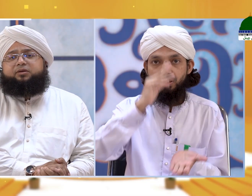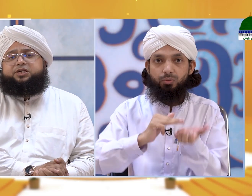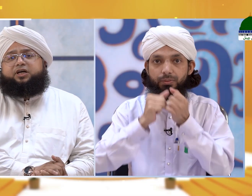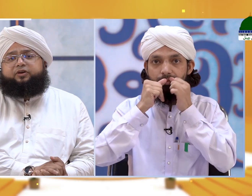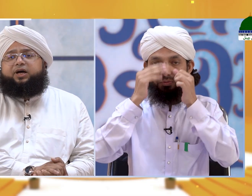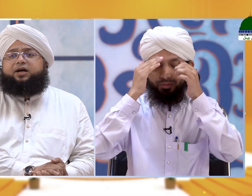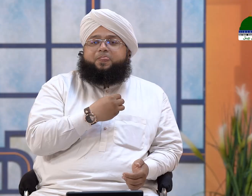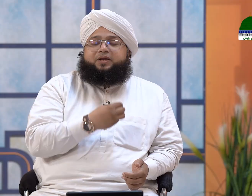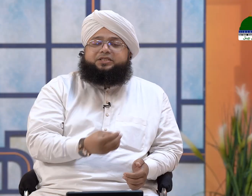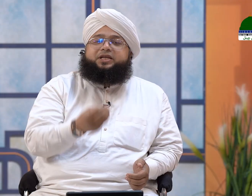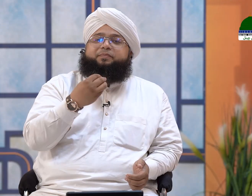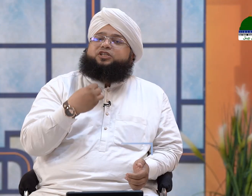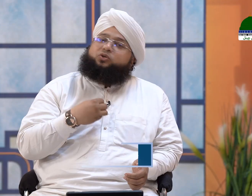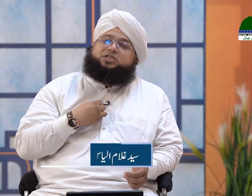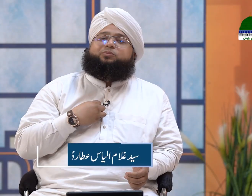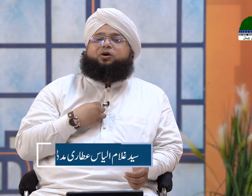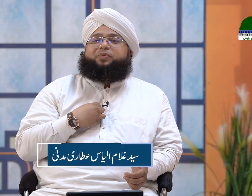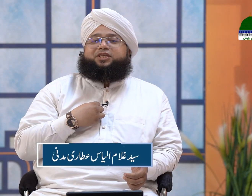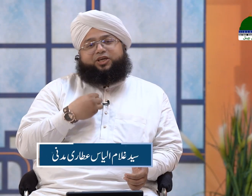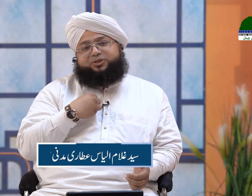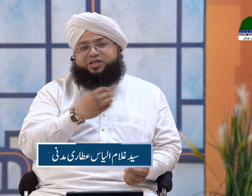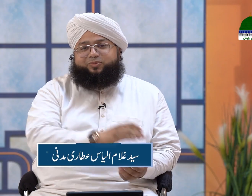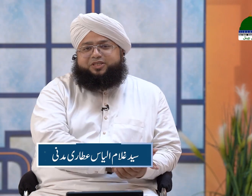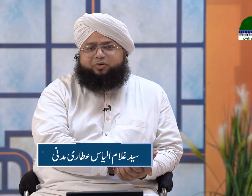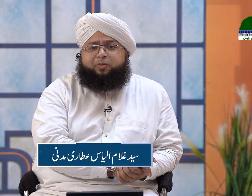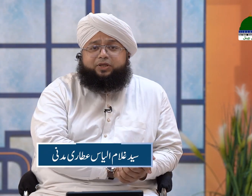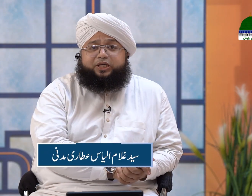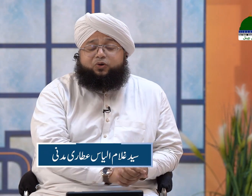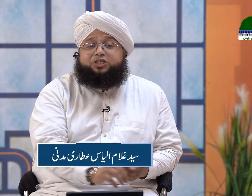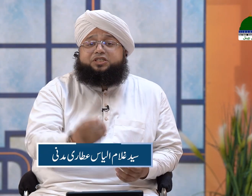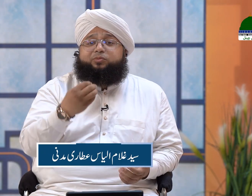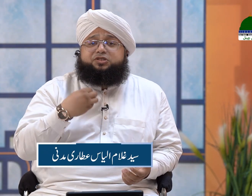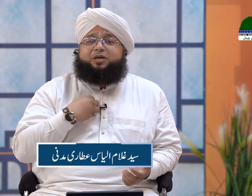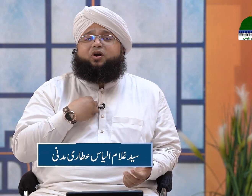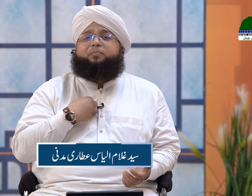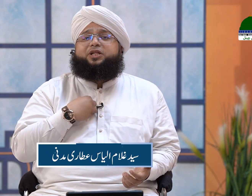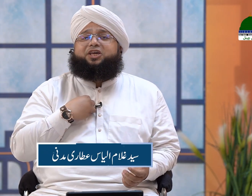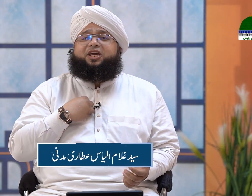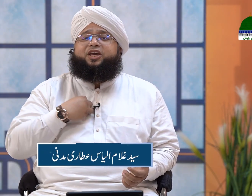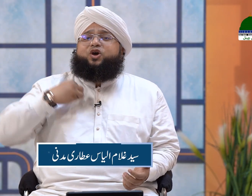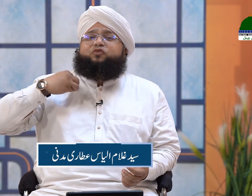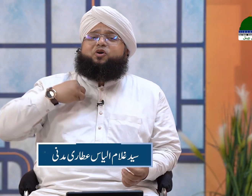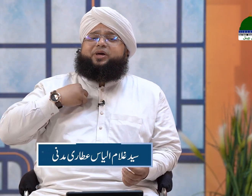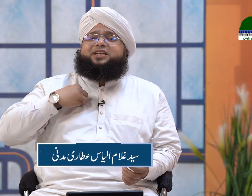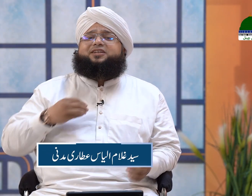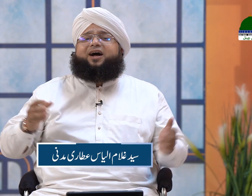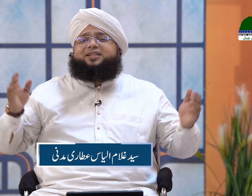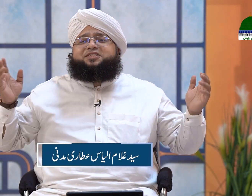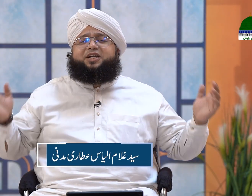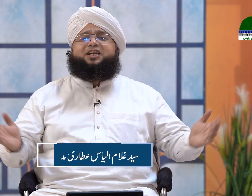نے ارشاد فرمایا، جس نے میری سنت سے محبت کی اس نے مجھ سے محبت کی، اور جس نے مجھ سے محبت کی وہ میرے ساتھ جنت